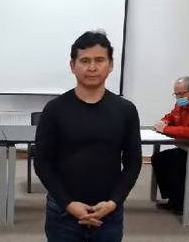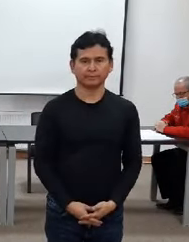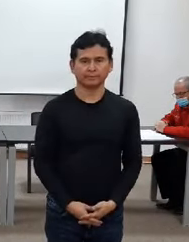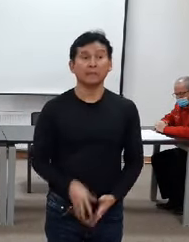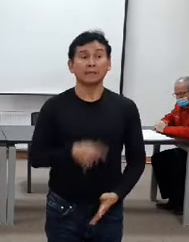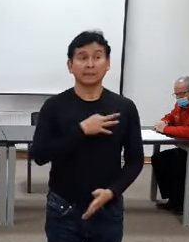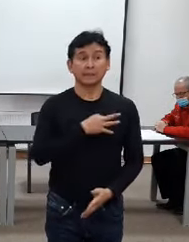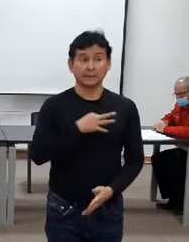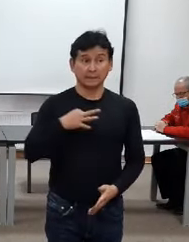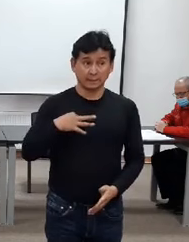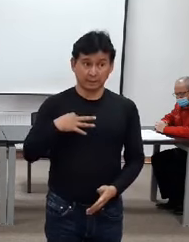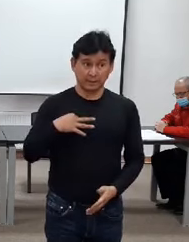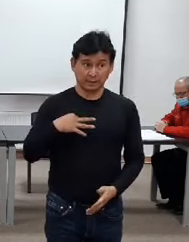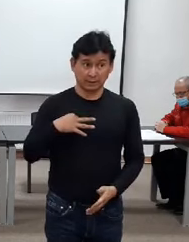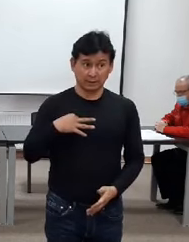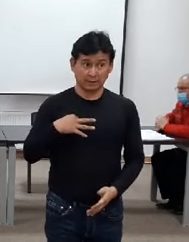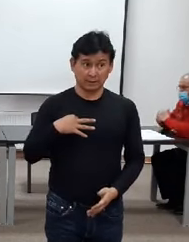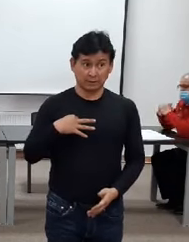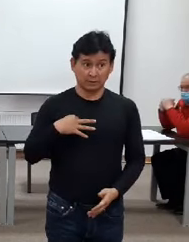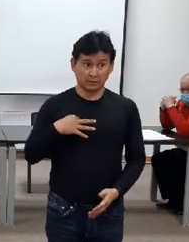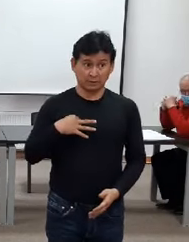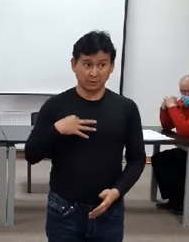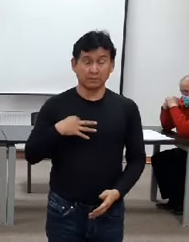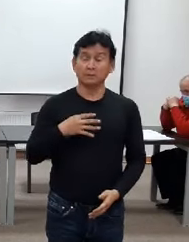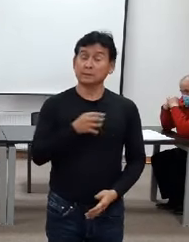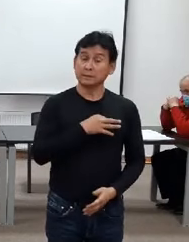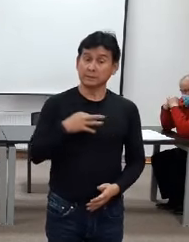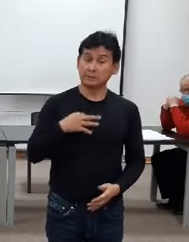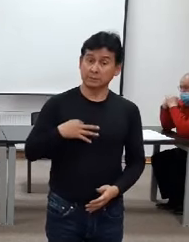Seremi, otro tema, no sé si va a seguir el mismo, ¿no?